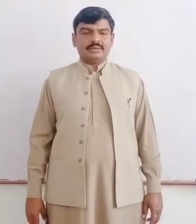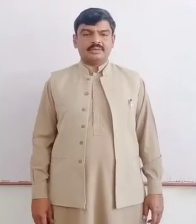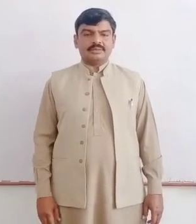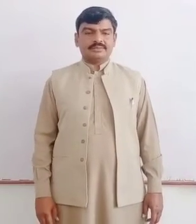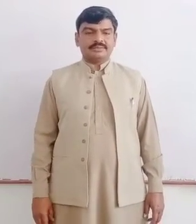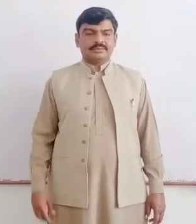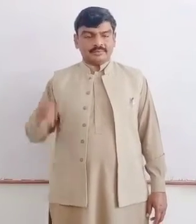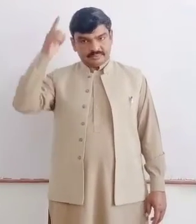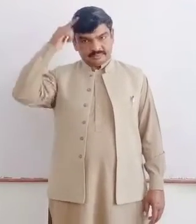राख,